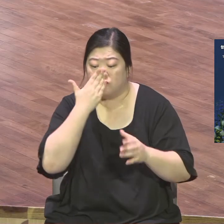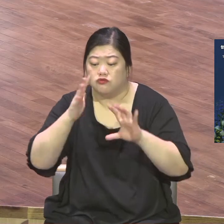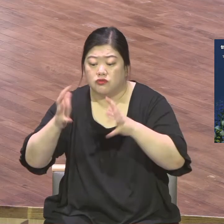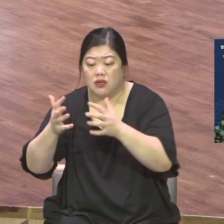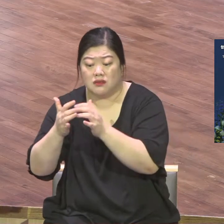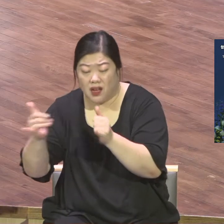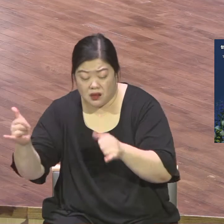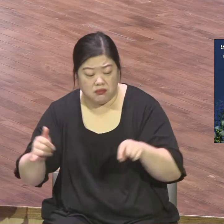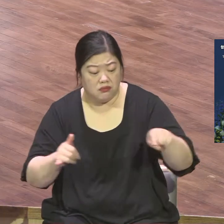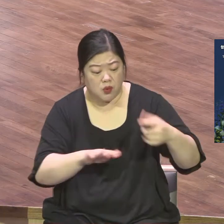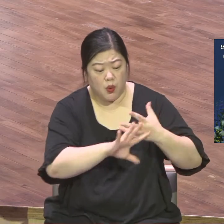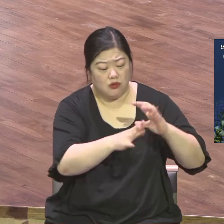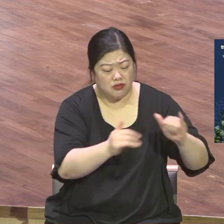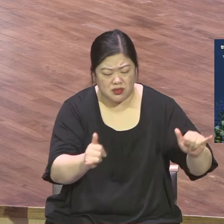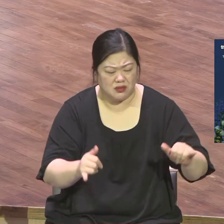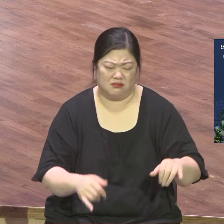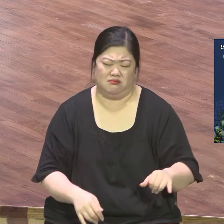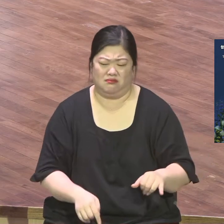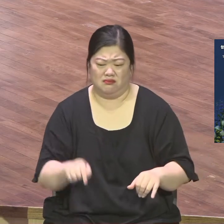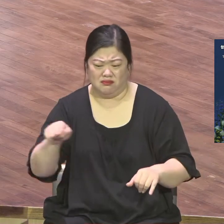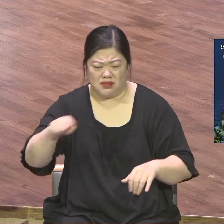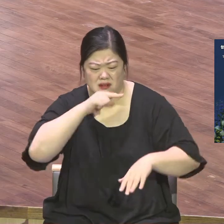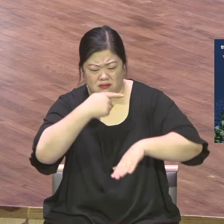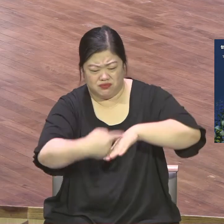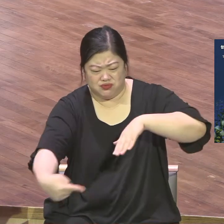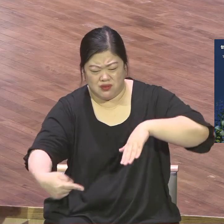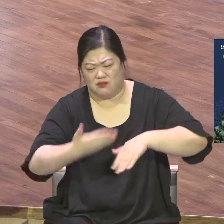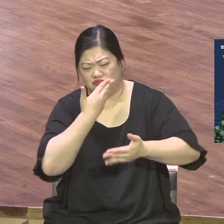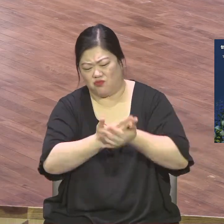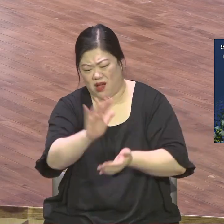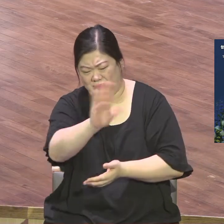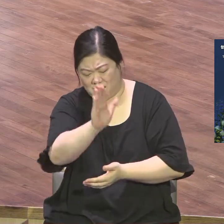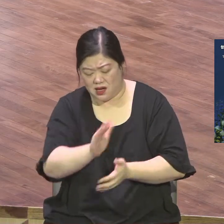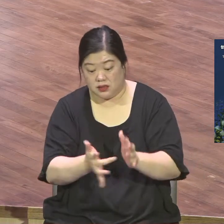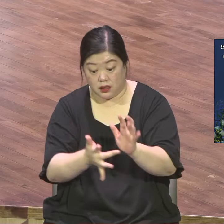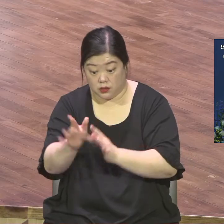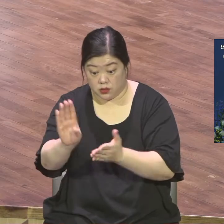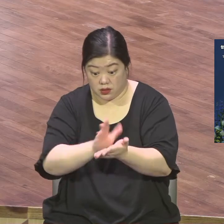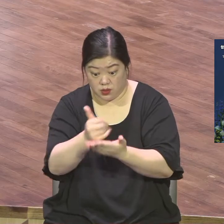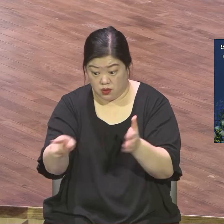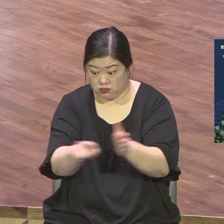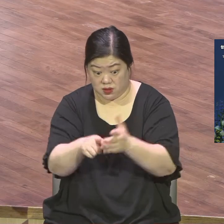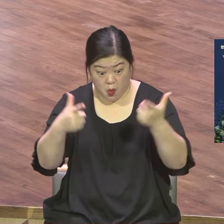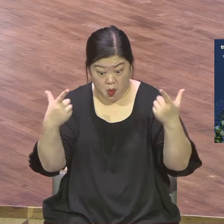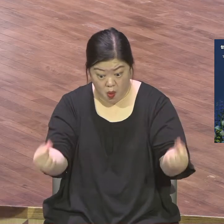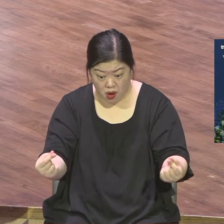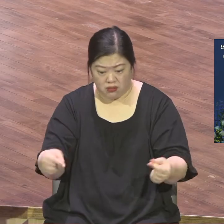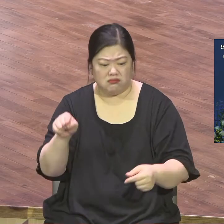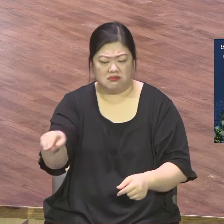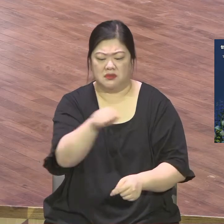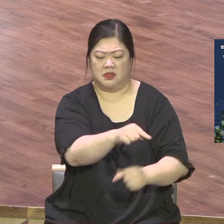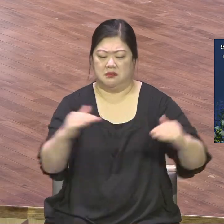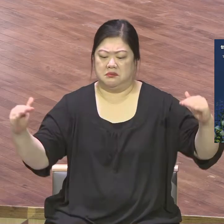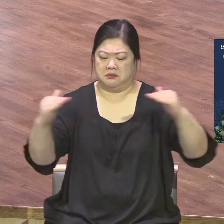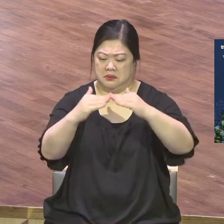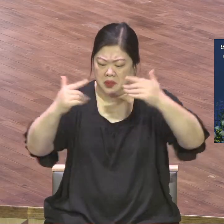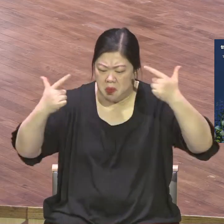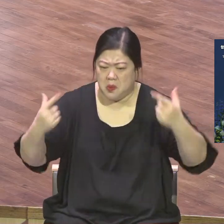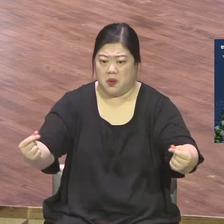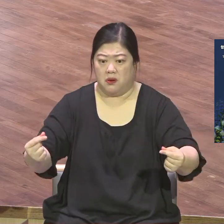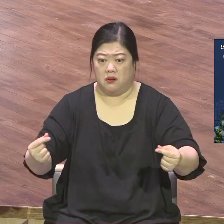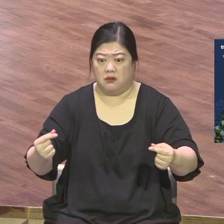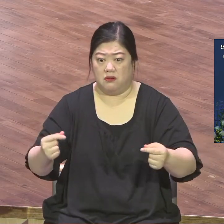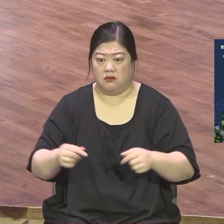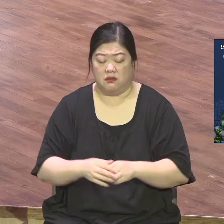성도들이나 모두 다 그리스도 예수 십자가 대속을 통해서 하나님과 원수된